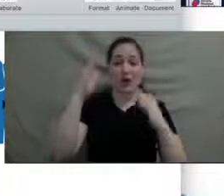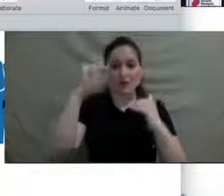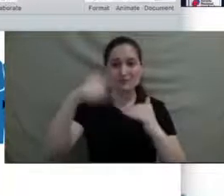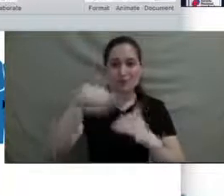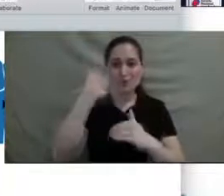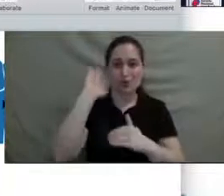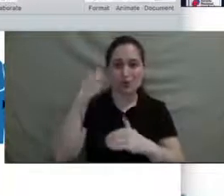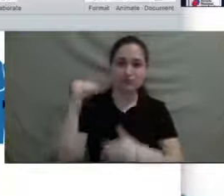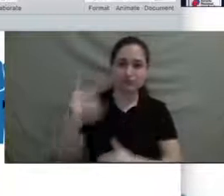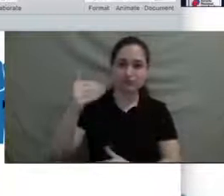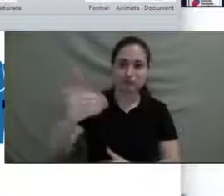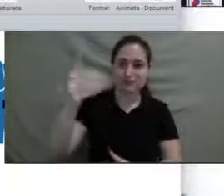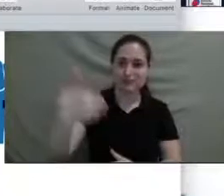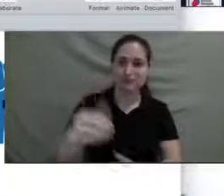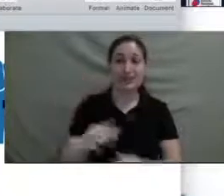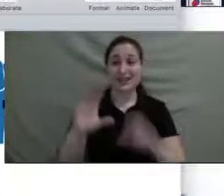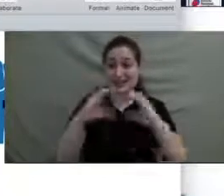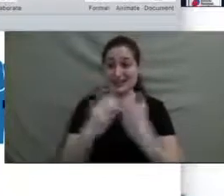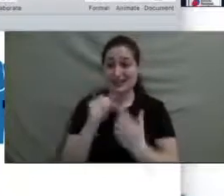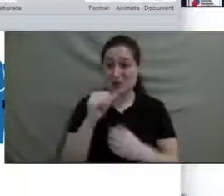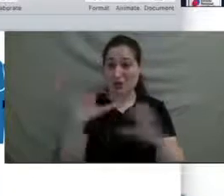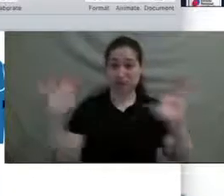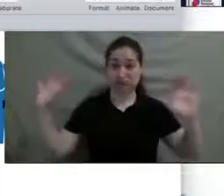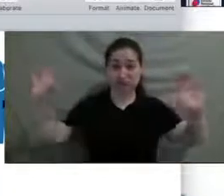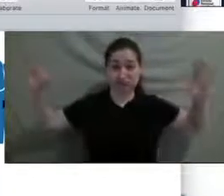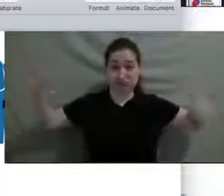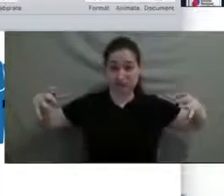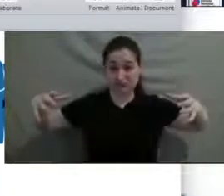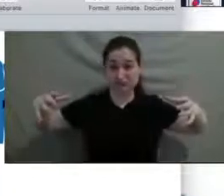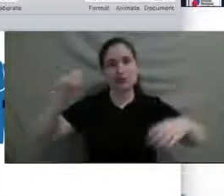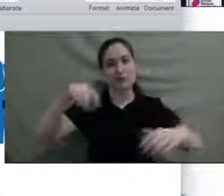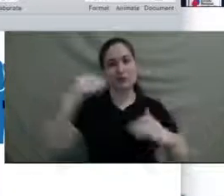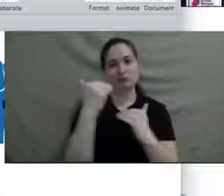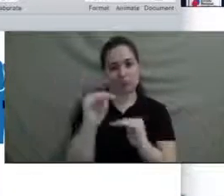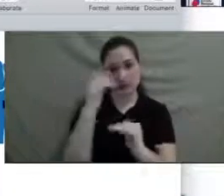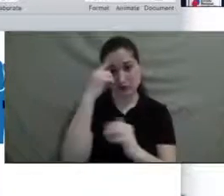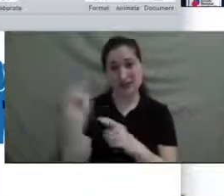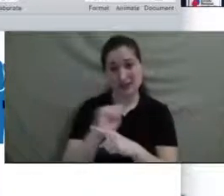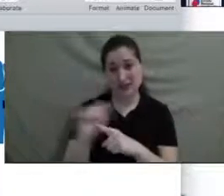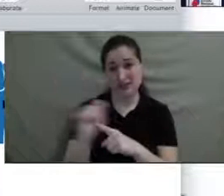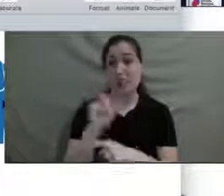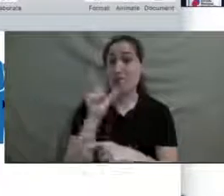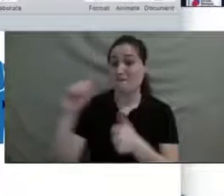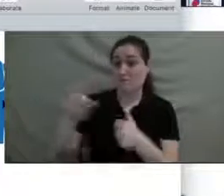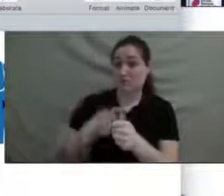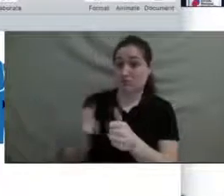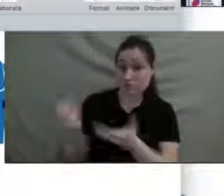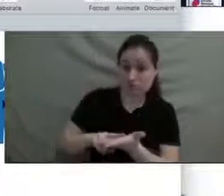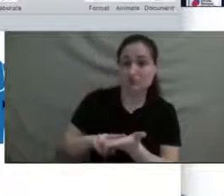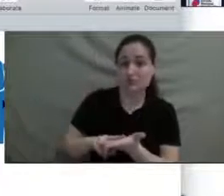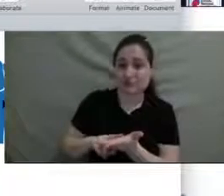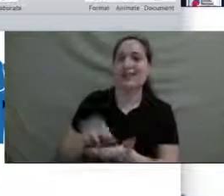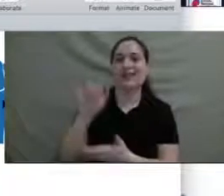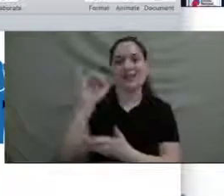no va a ser un grupo grande porque los grupos son limitados para los talleres. Y los primeros que se inscriban, que estén atentos,